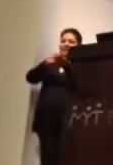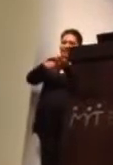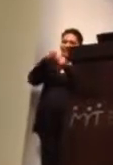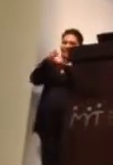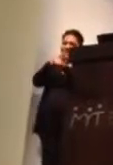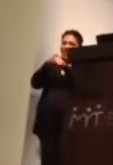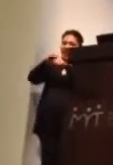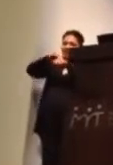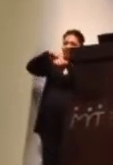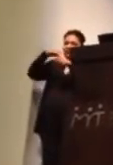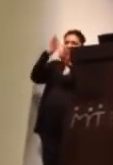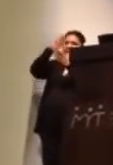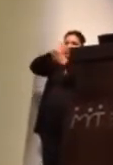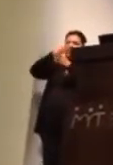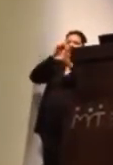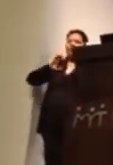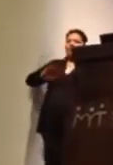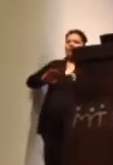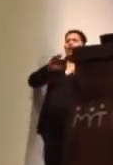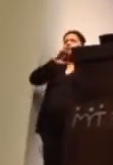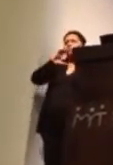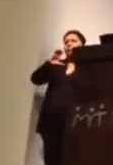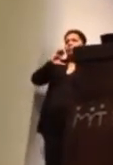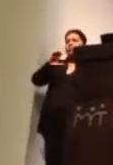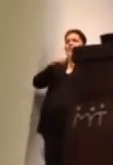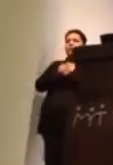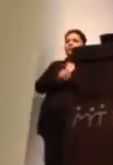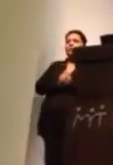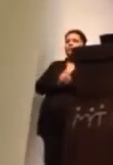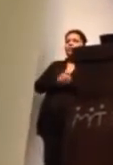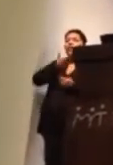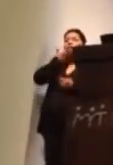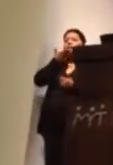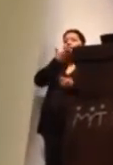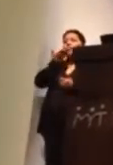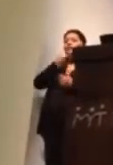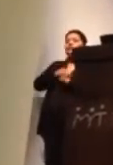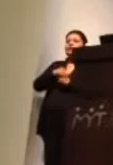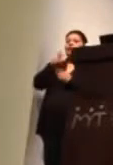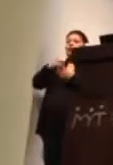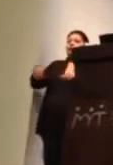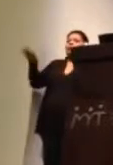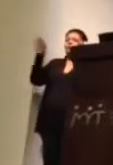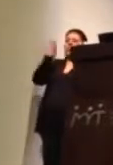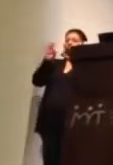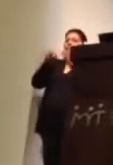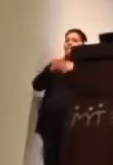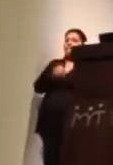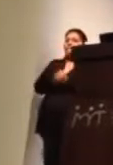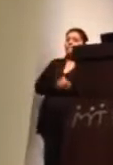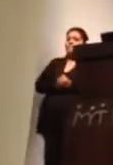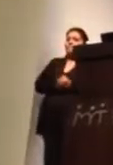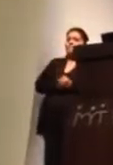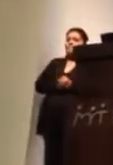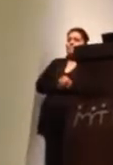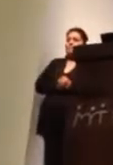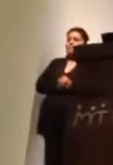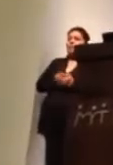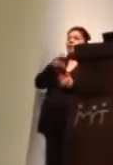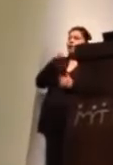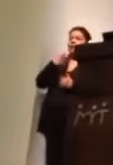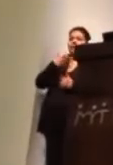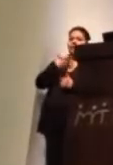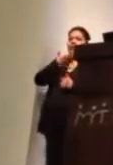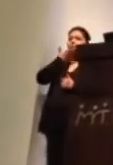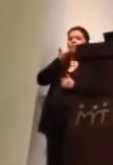que tener cuidado únicamente con esto. Los hábitos, los hábitos son muy importantes. No